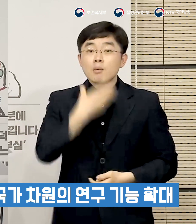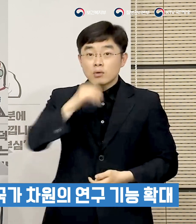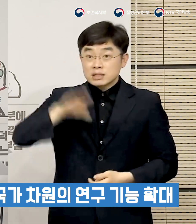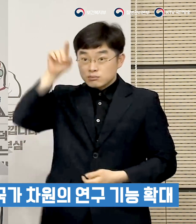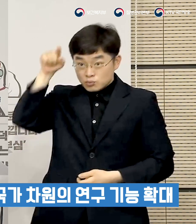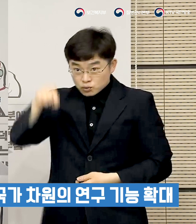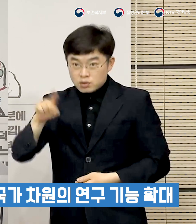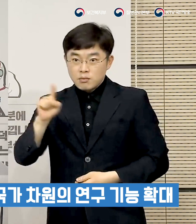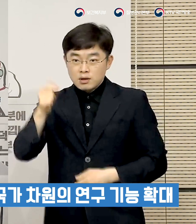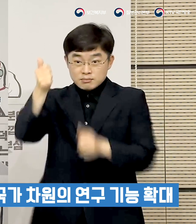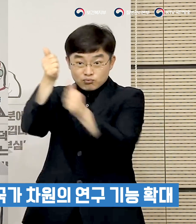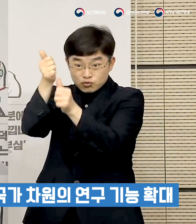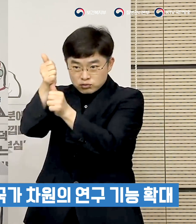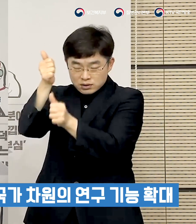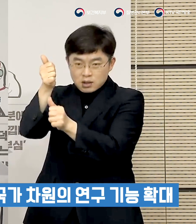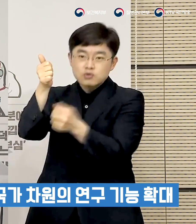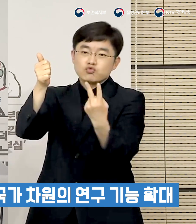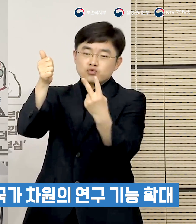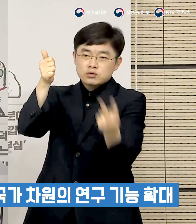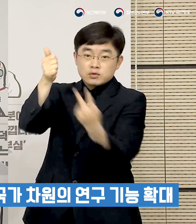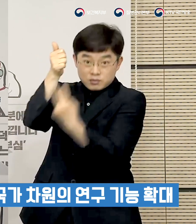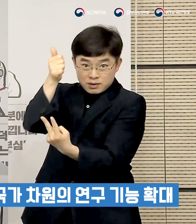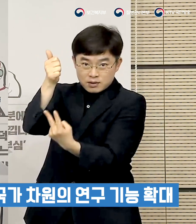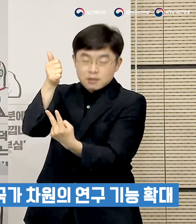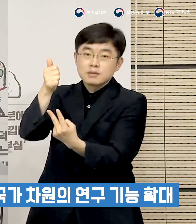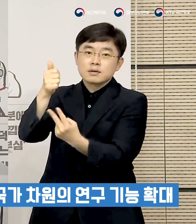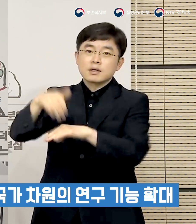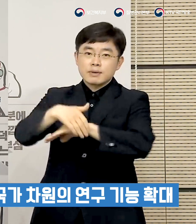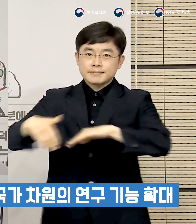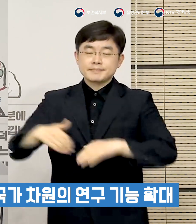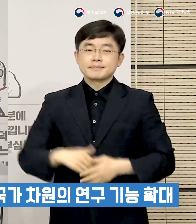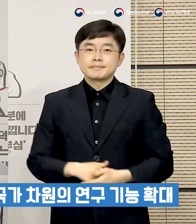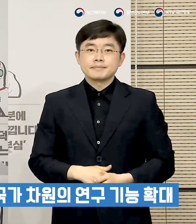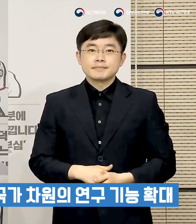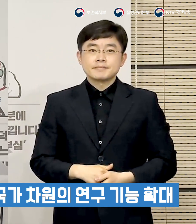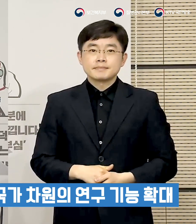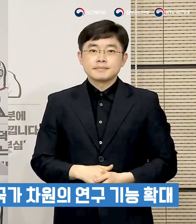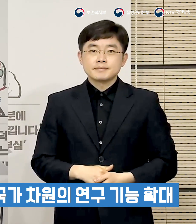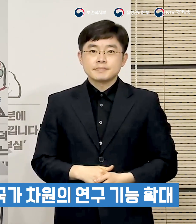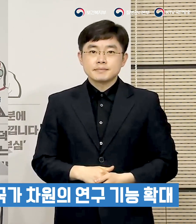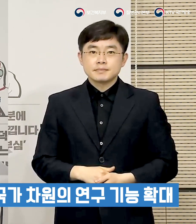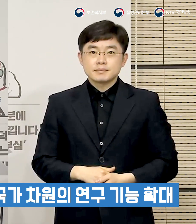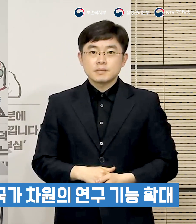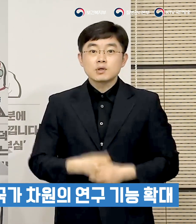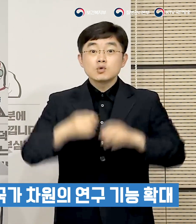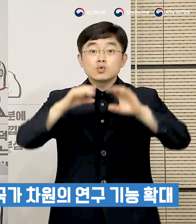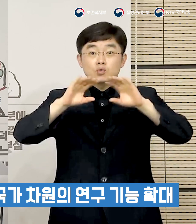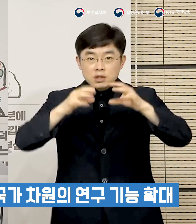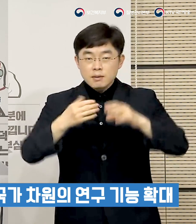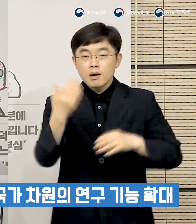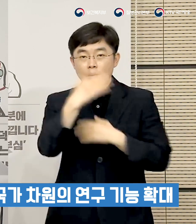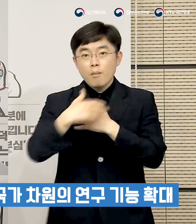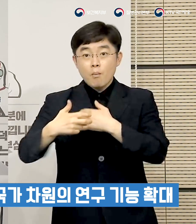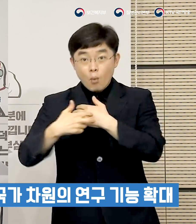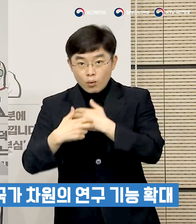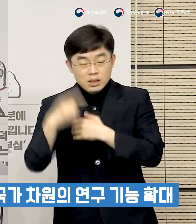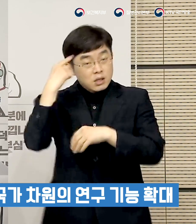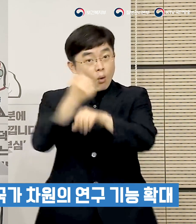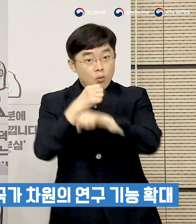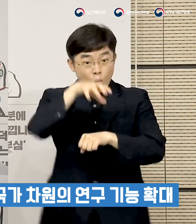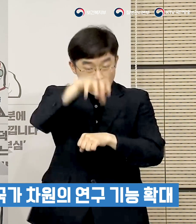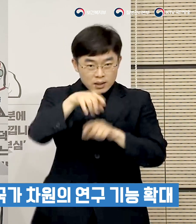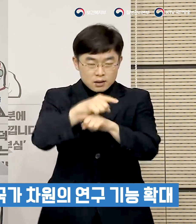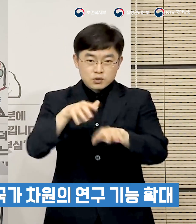보건복지부는 복수차관 도입과 함께 보건의료 부문 기능을 보강합니다. 현재 국립보건연구원의 감염병 연구센터를